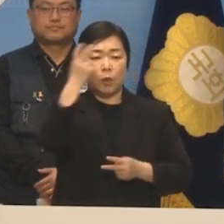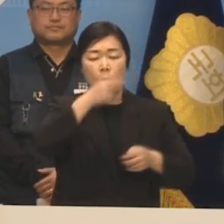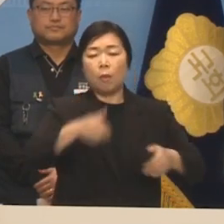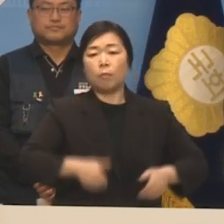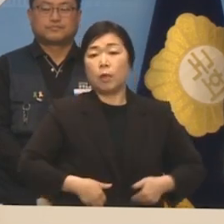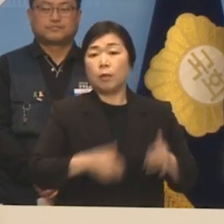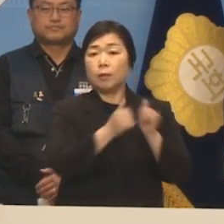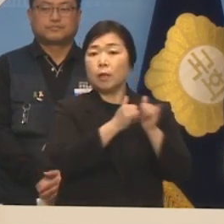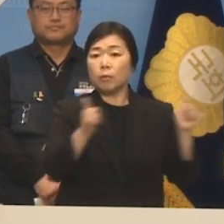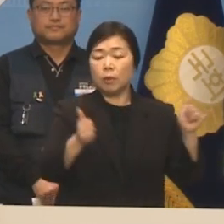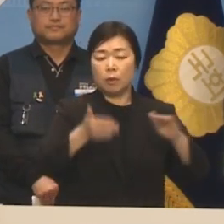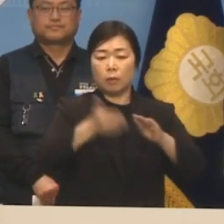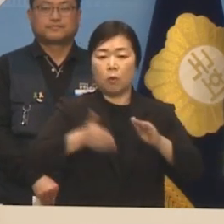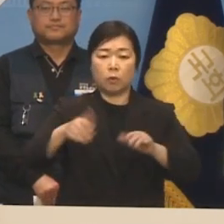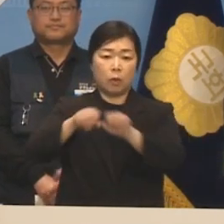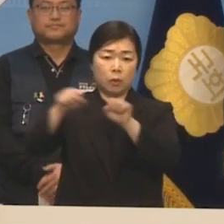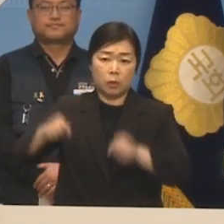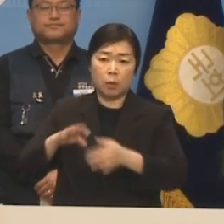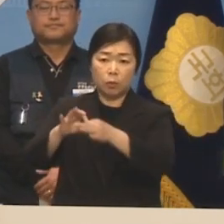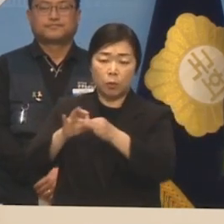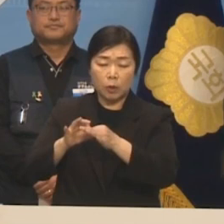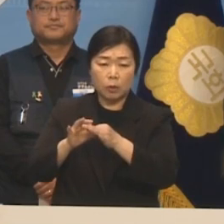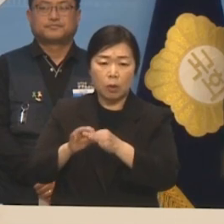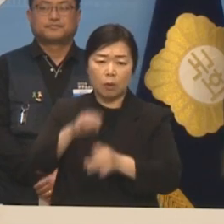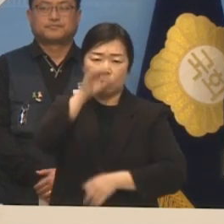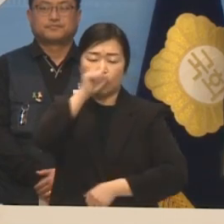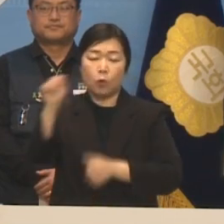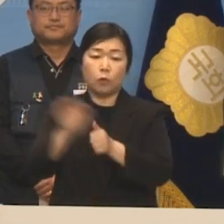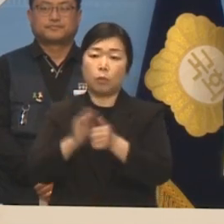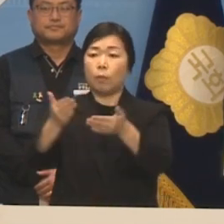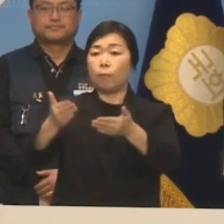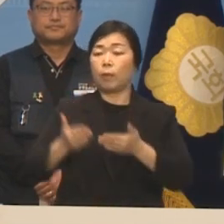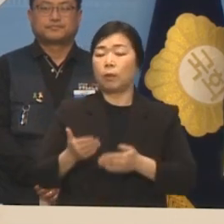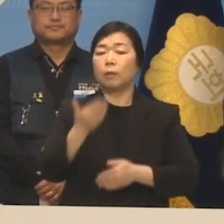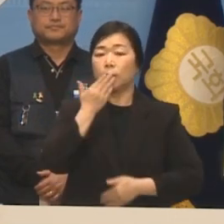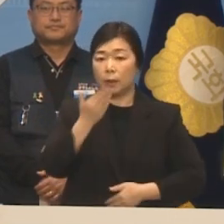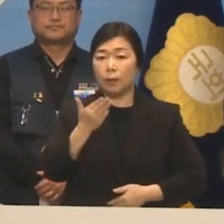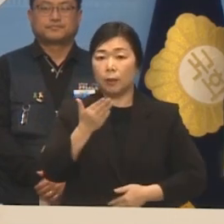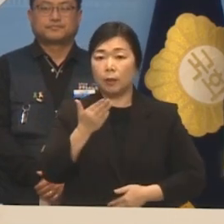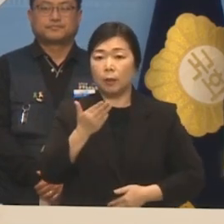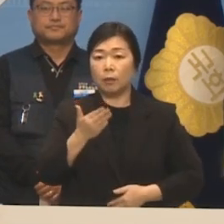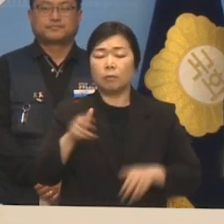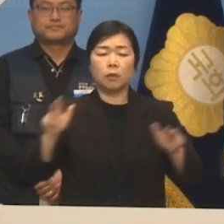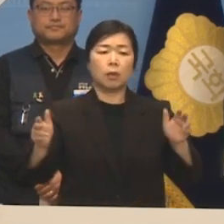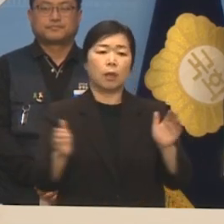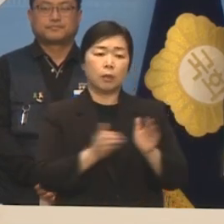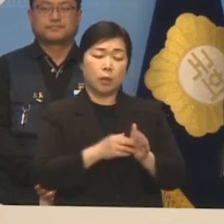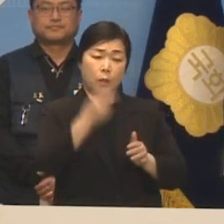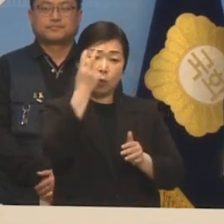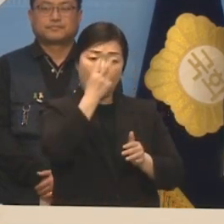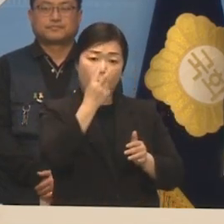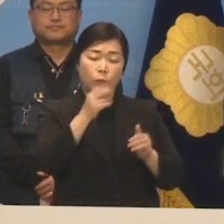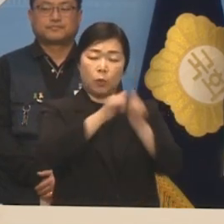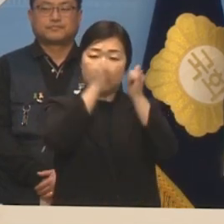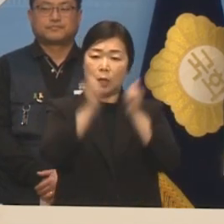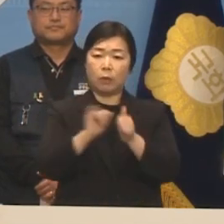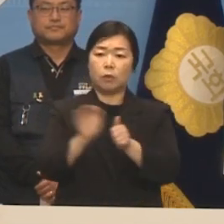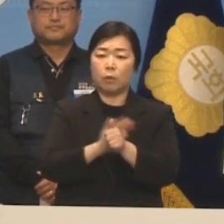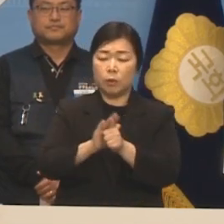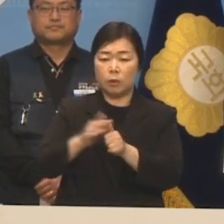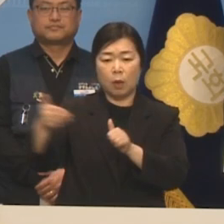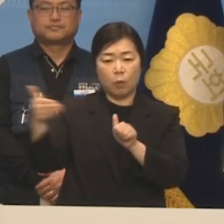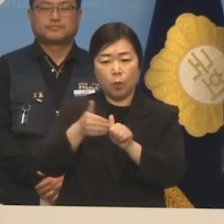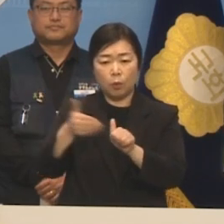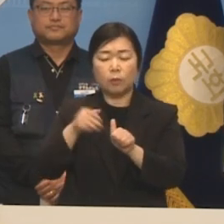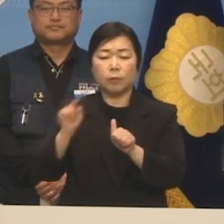시민들이 공적 시스템을 통해 질 좋은 서비스를 받을 수 있도록 지금까지의 돌봄과 사회서비스 공급